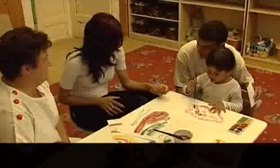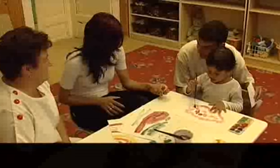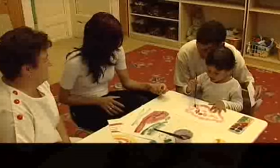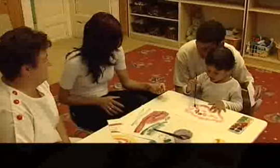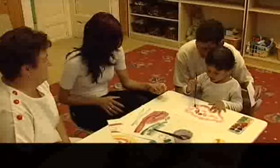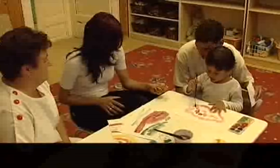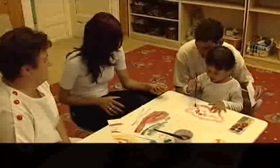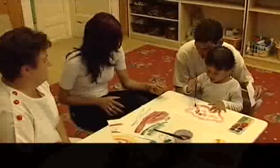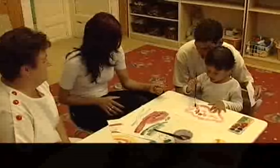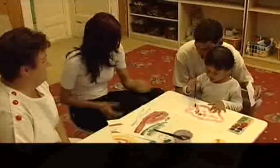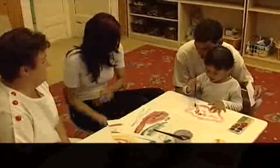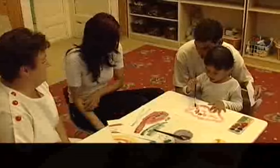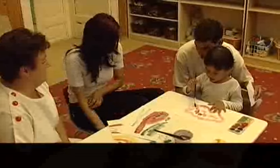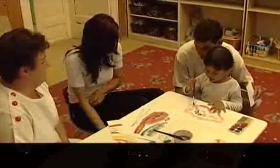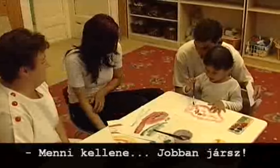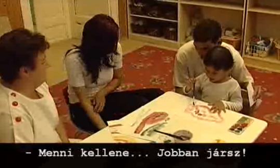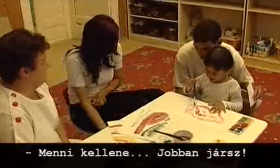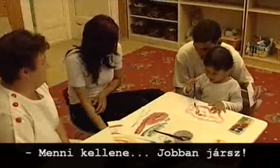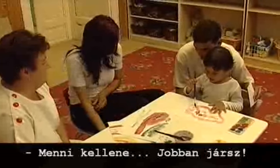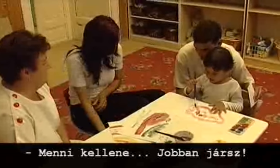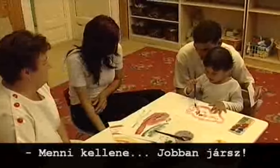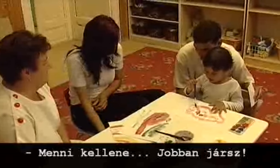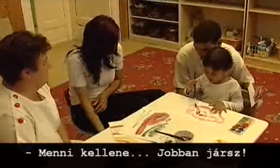ki én először.